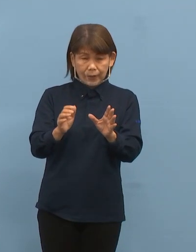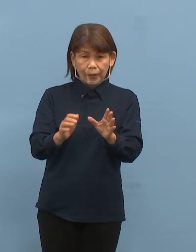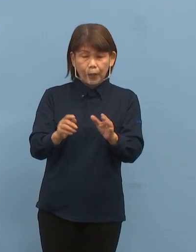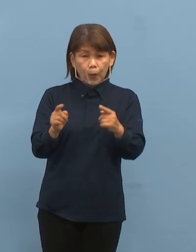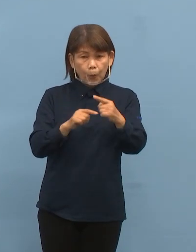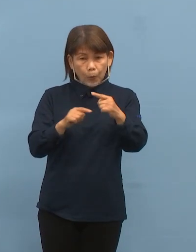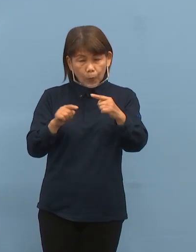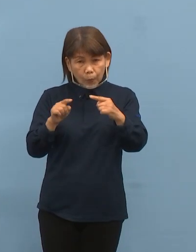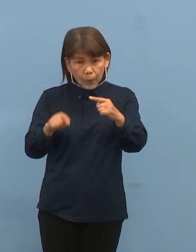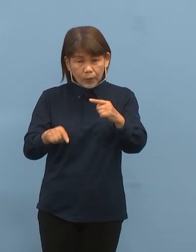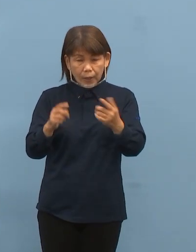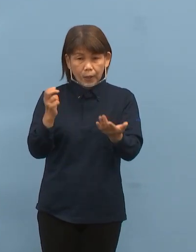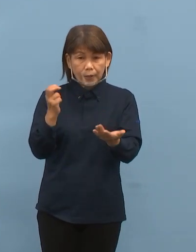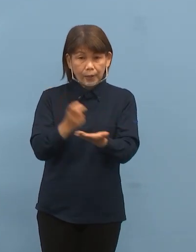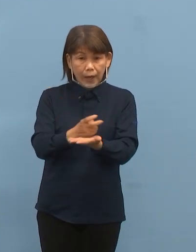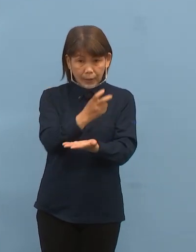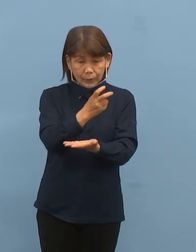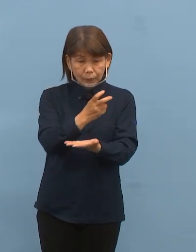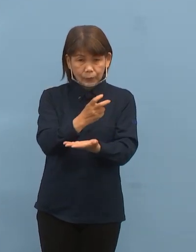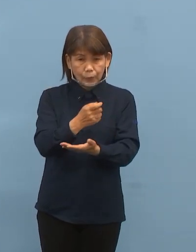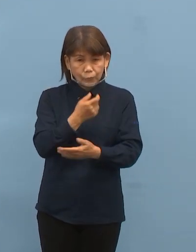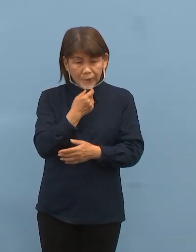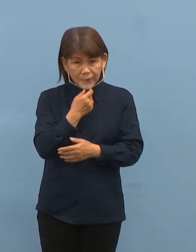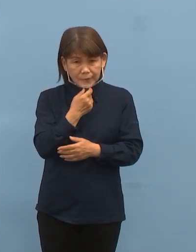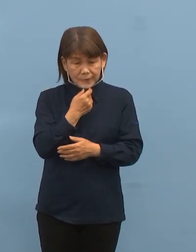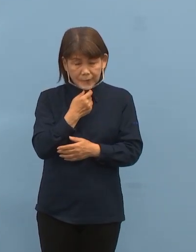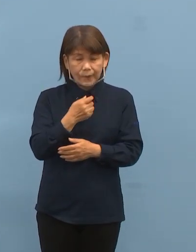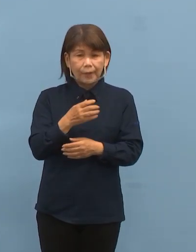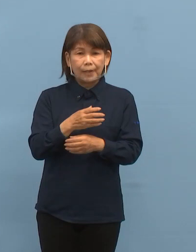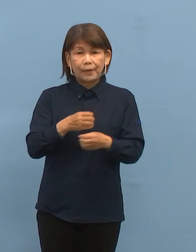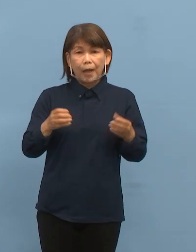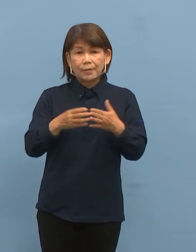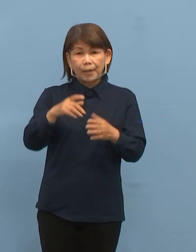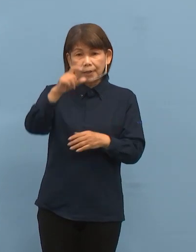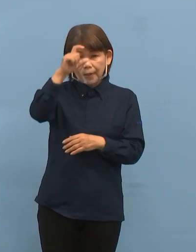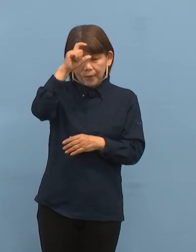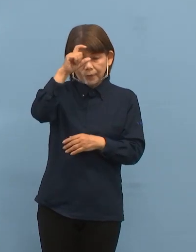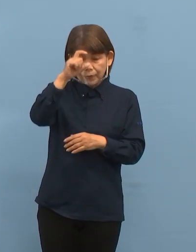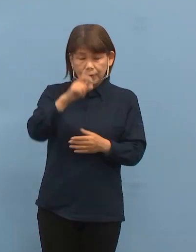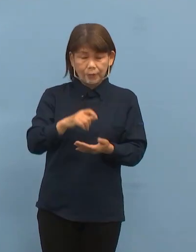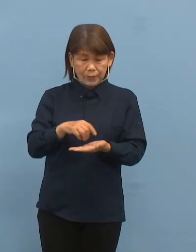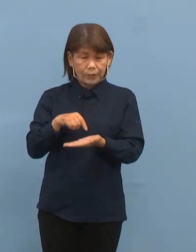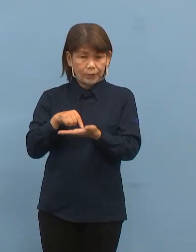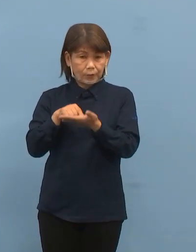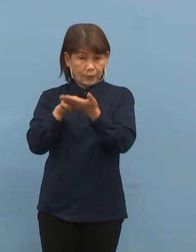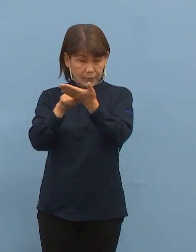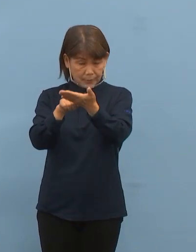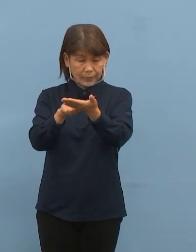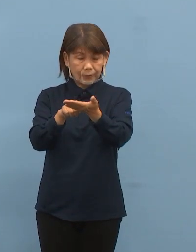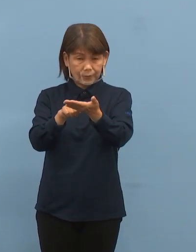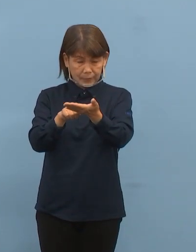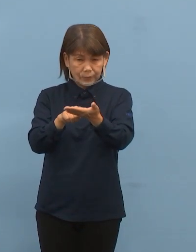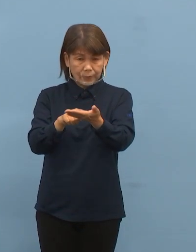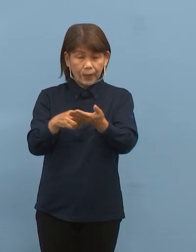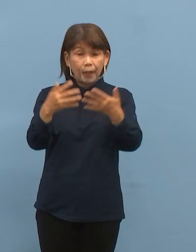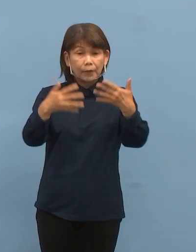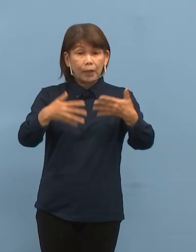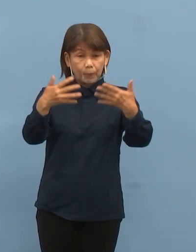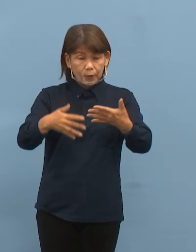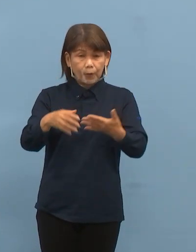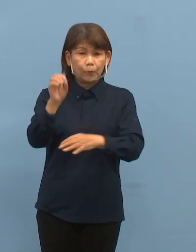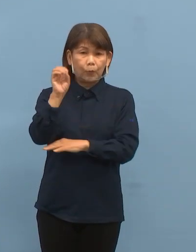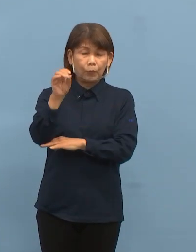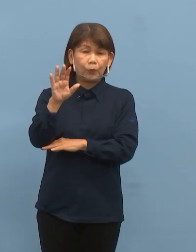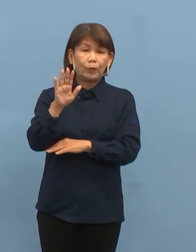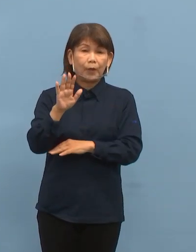疑いで告発状を長崎県警に提出したという発表がありました。この件一部テレビでも報道されたんですけれども